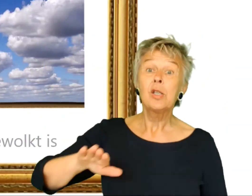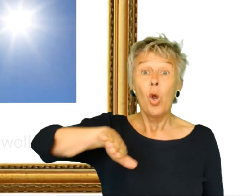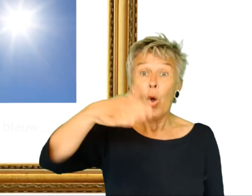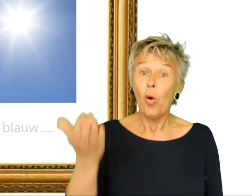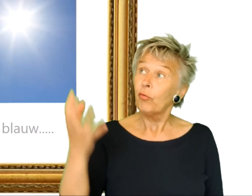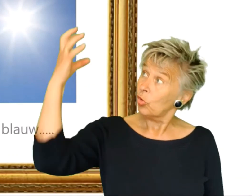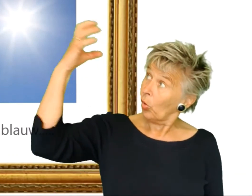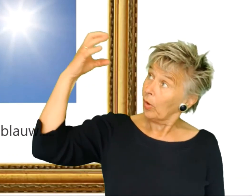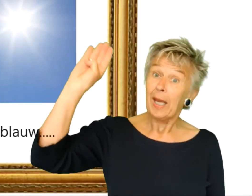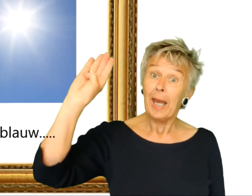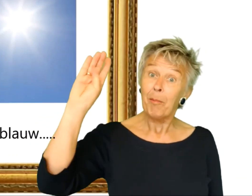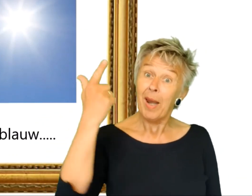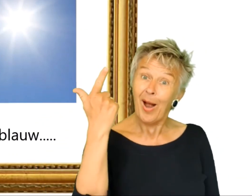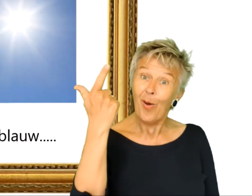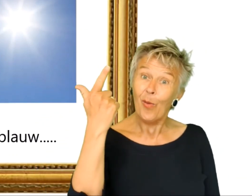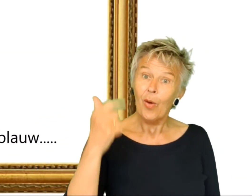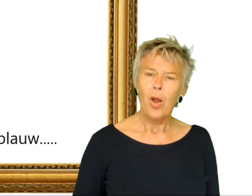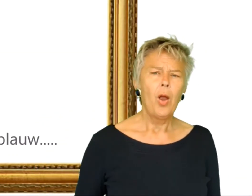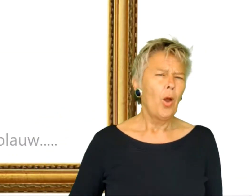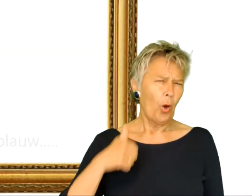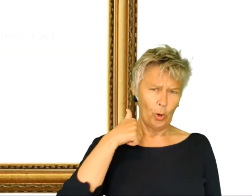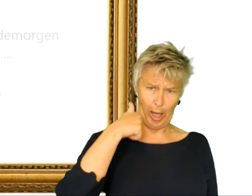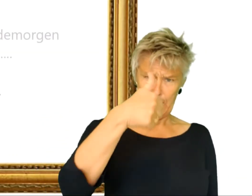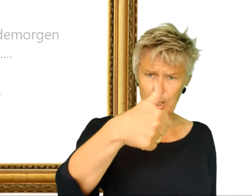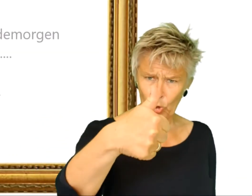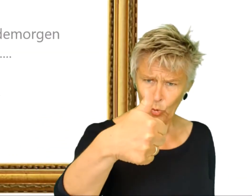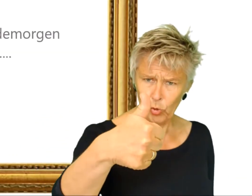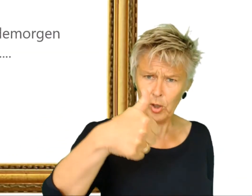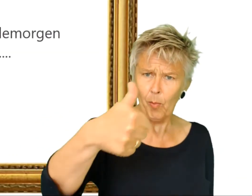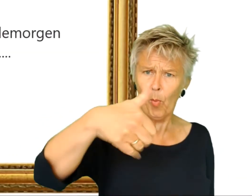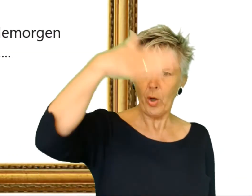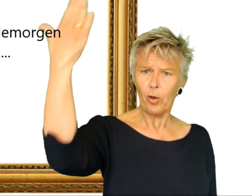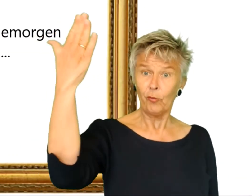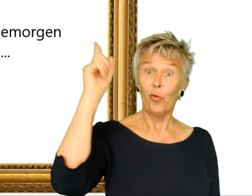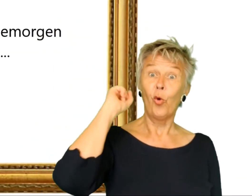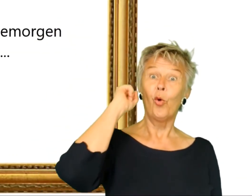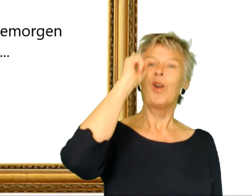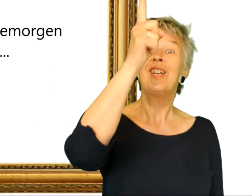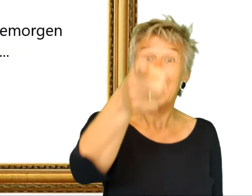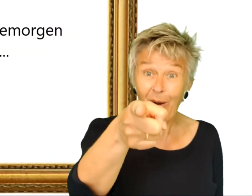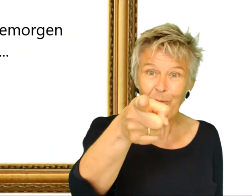of zonnig en blauw, een hele goeiemorgen voor jou.